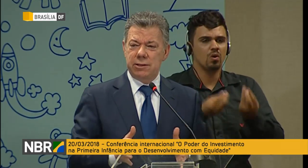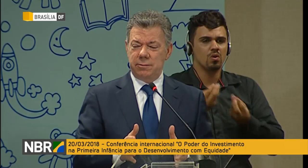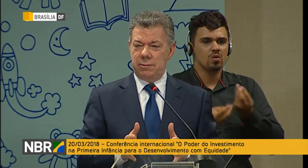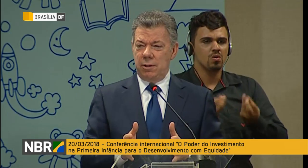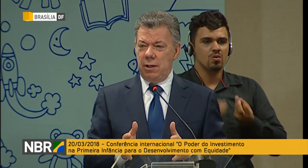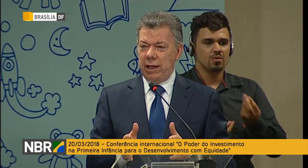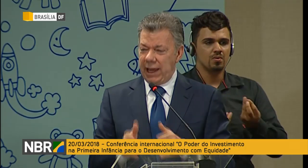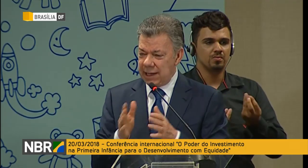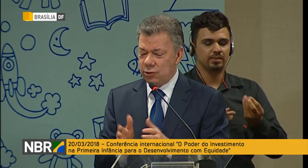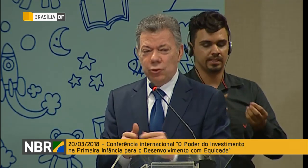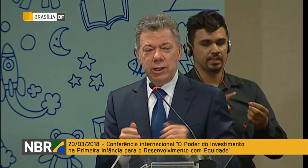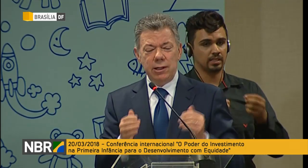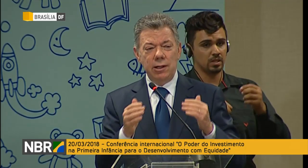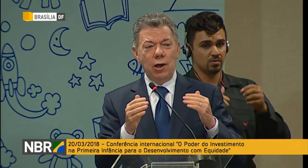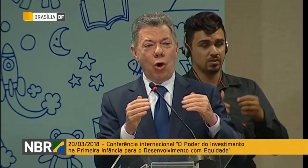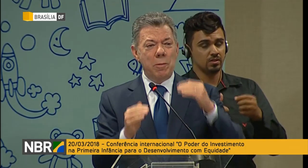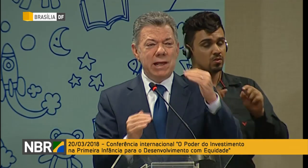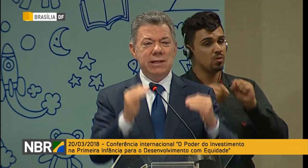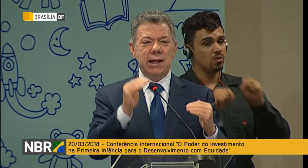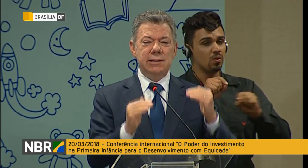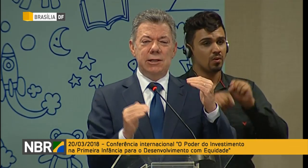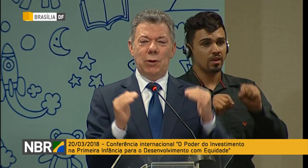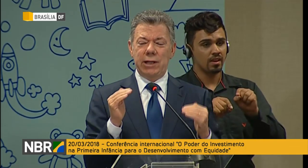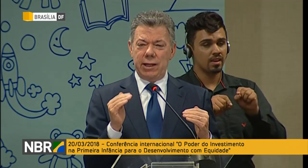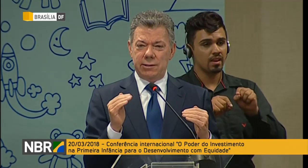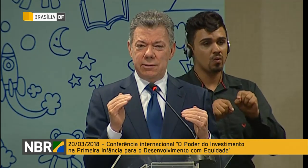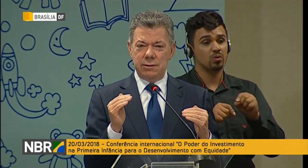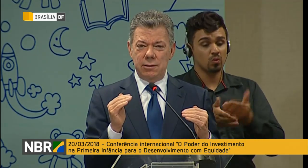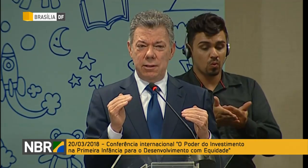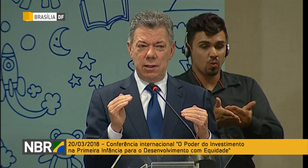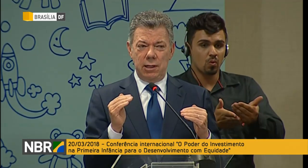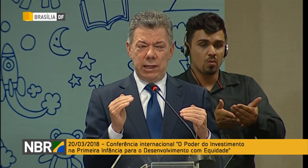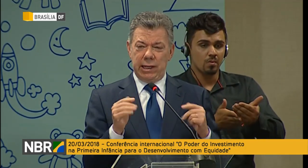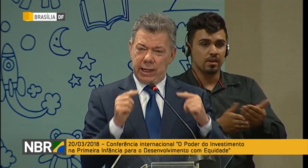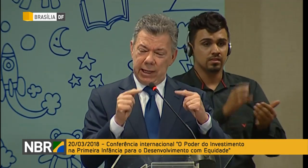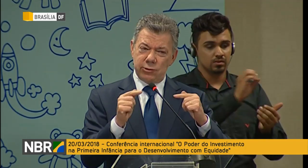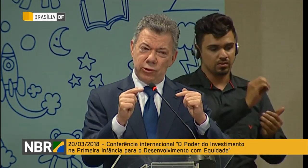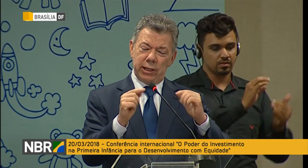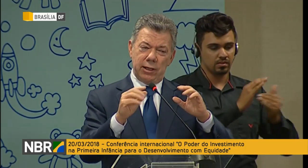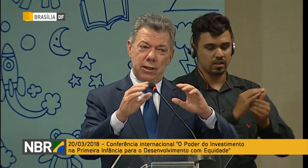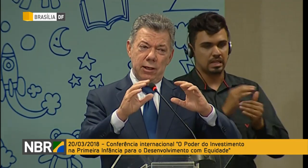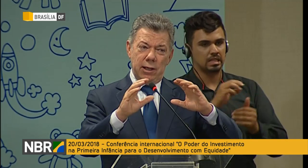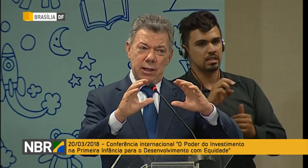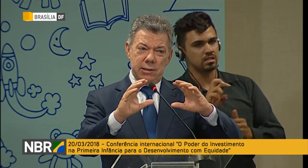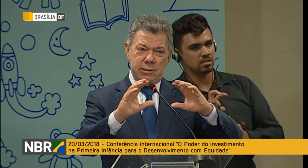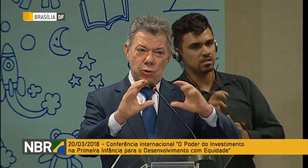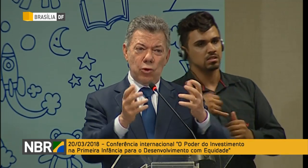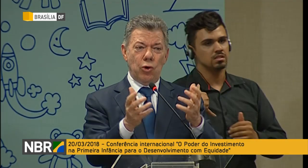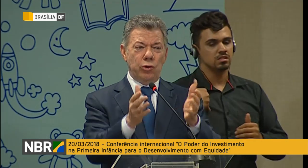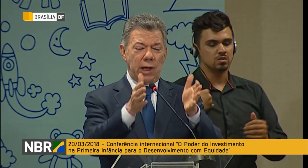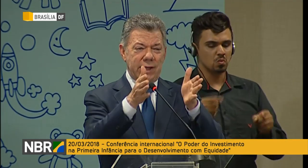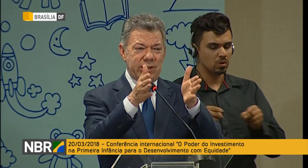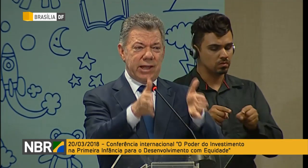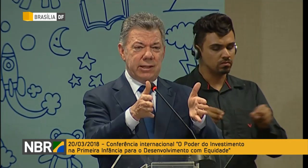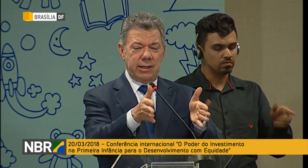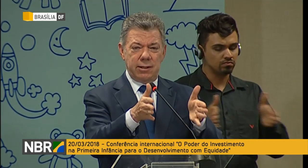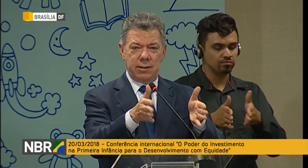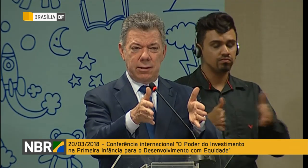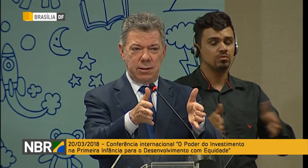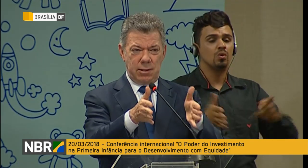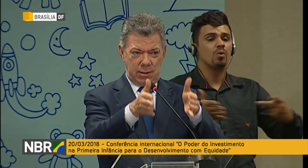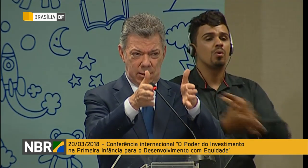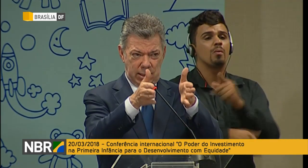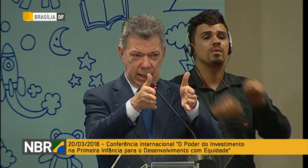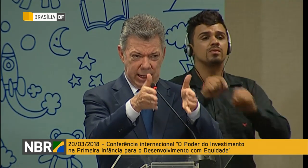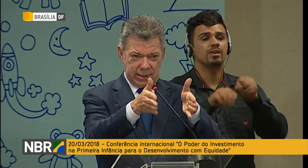a base de tudo isso está a primeira infância, que é onde começam as desigualdades. E é onde, se